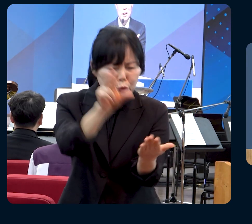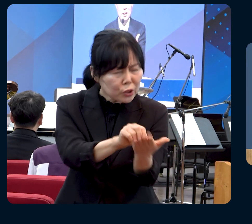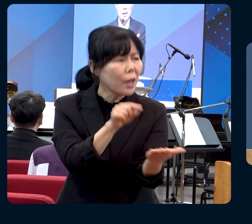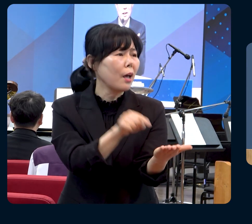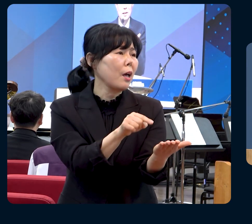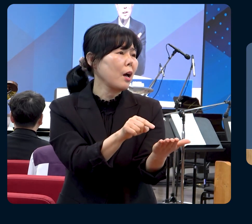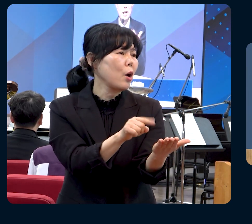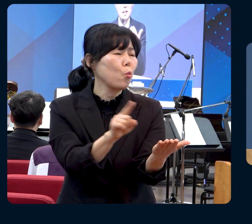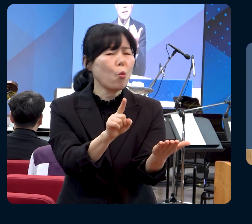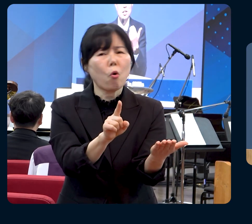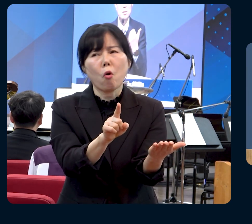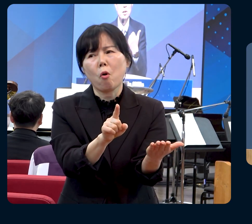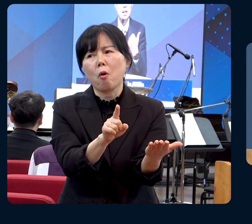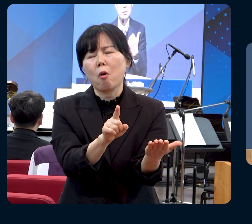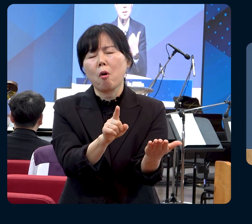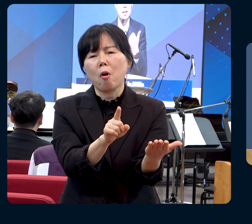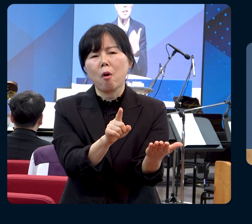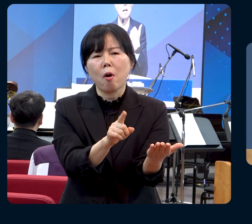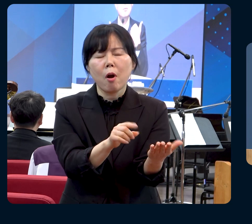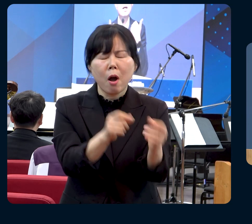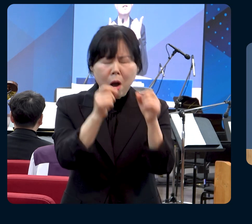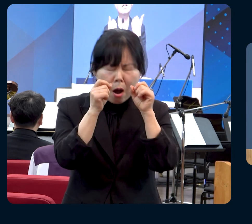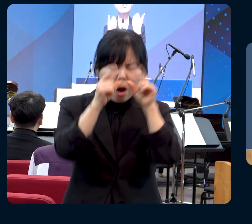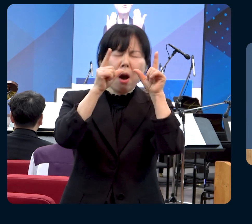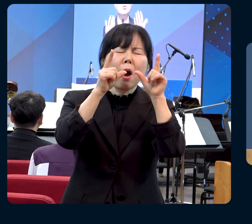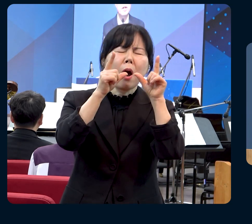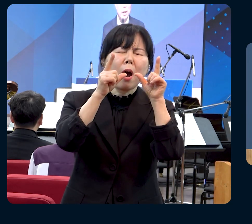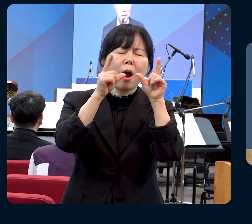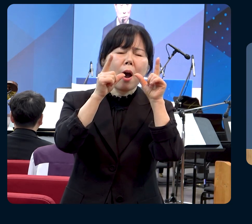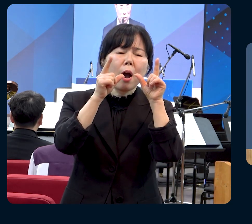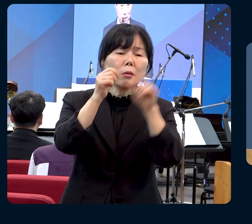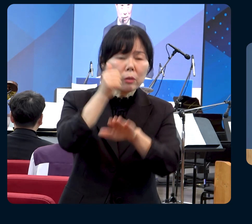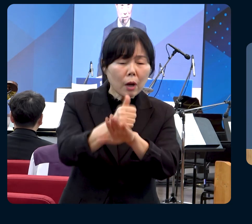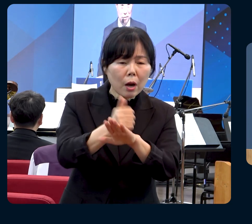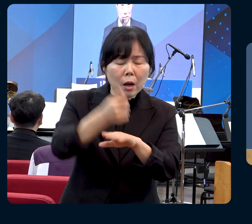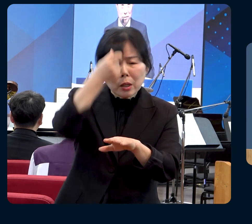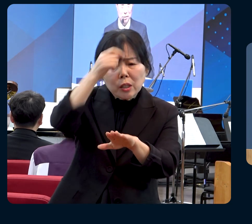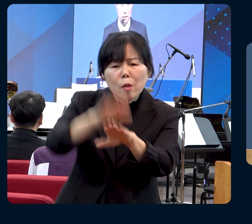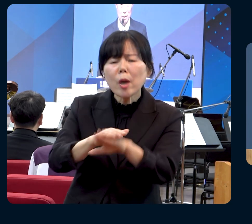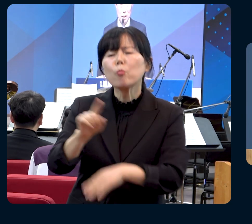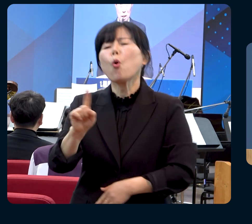문제를 그가 직면하자마자 예배에 대한 질문을 했기 때문에,